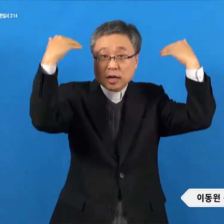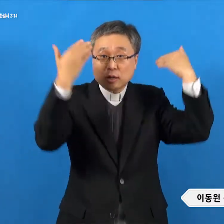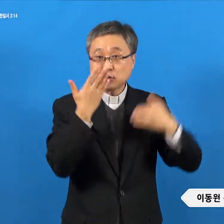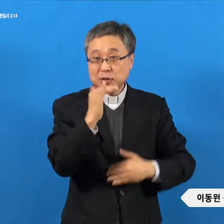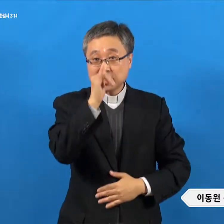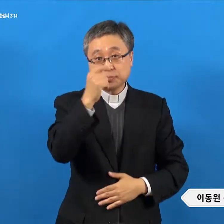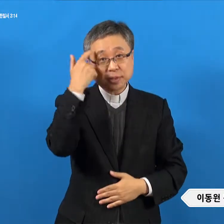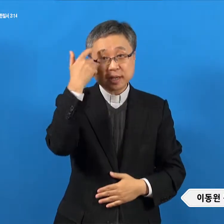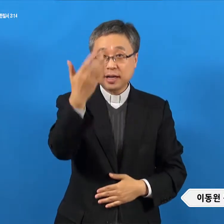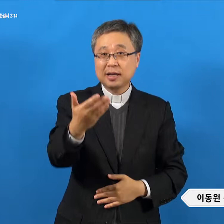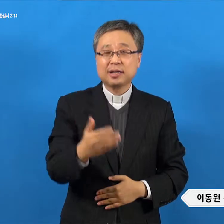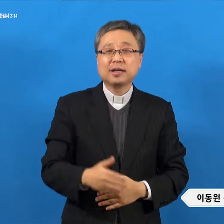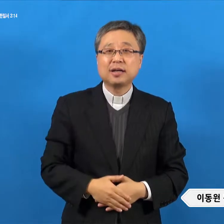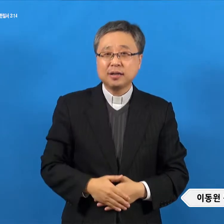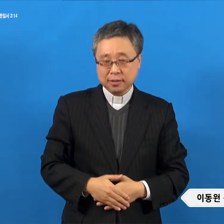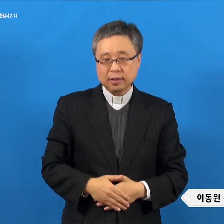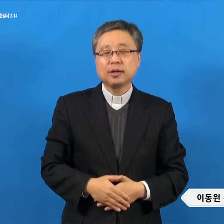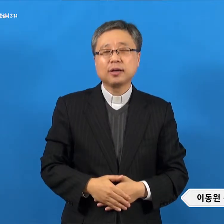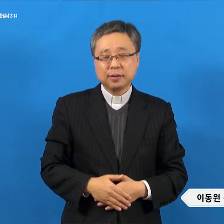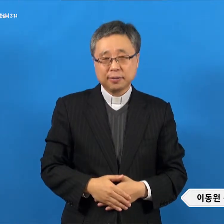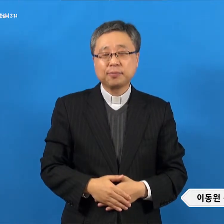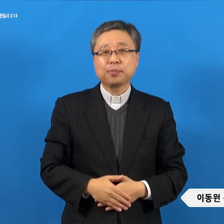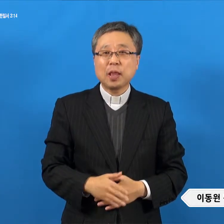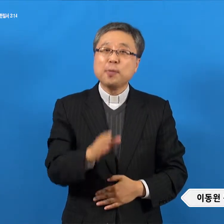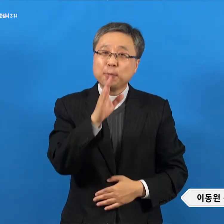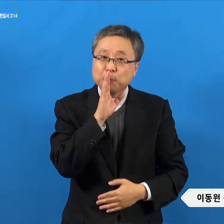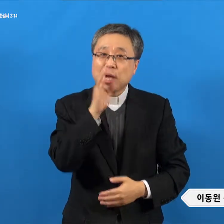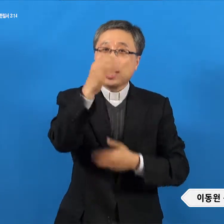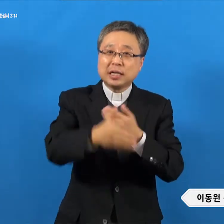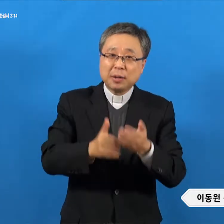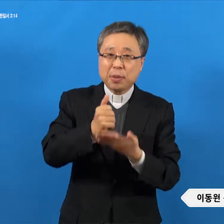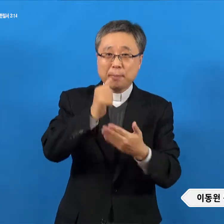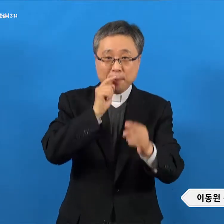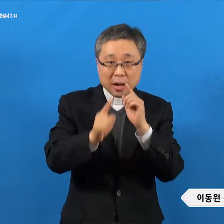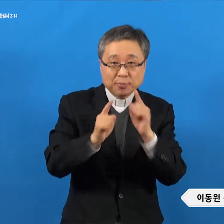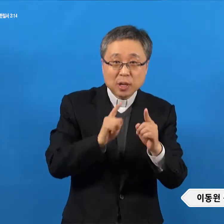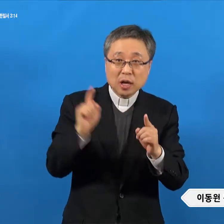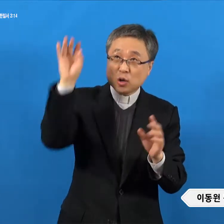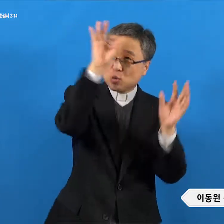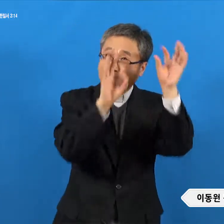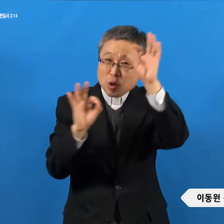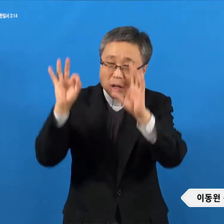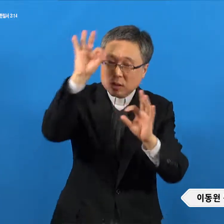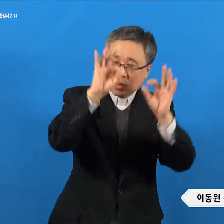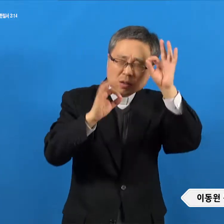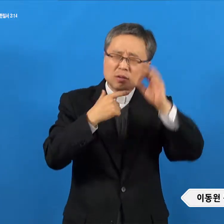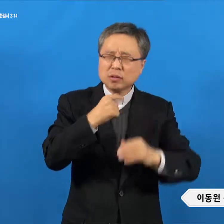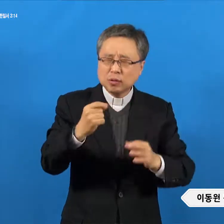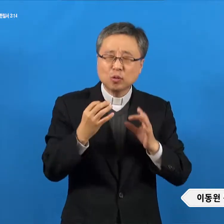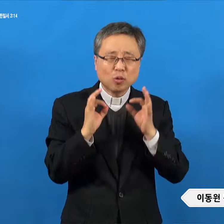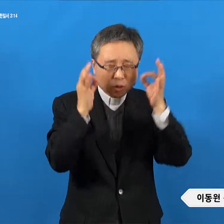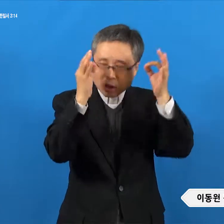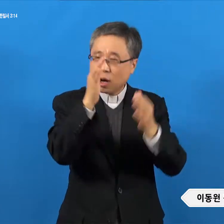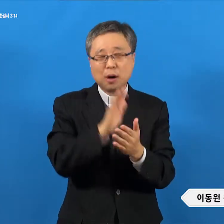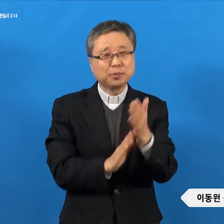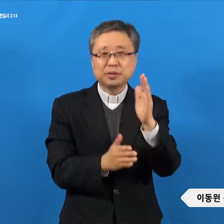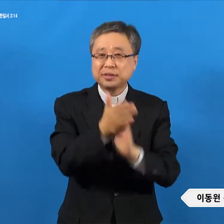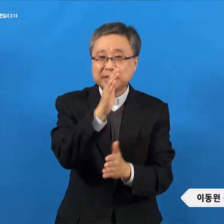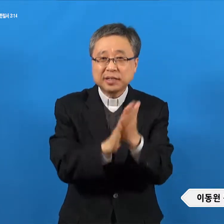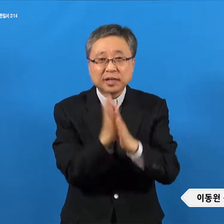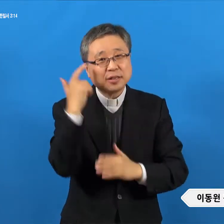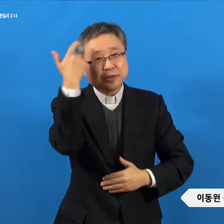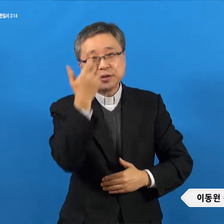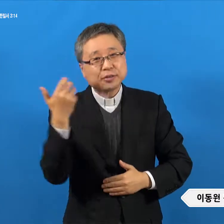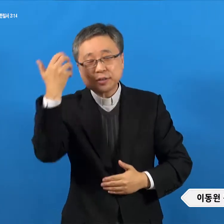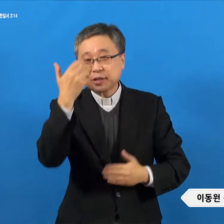있을까요? 네, 바로 하나님의 말씀을 구하려는 우리들의 노력, 이 노력이 없이